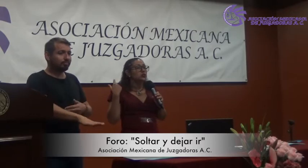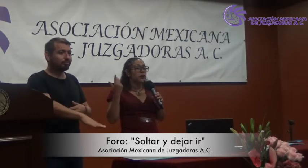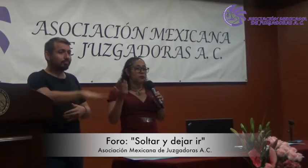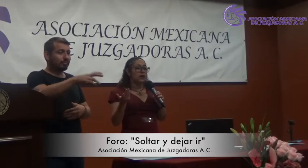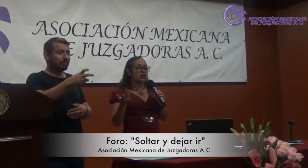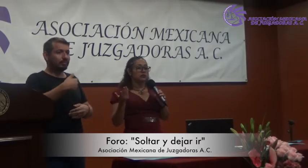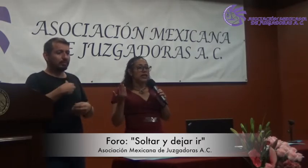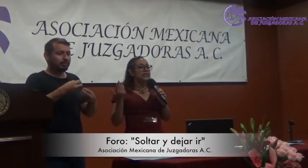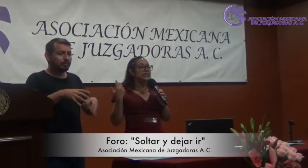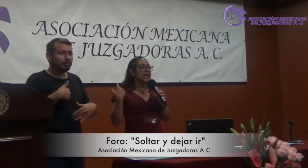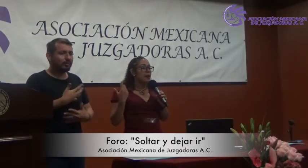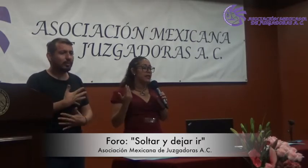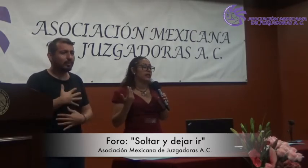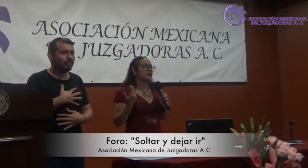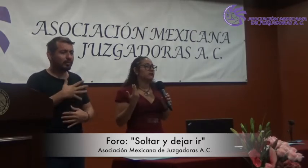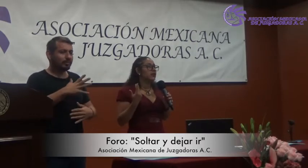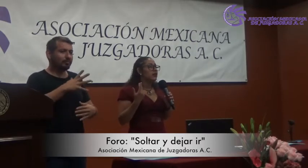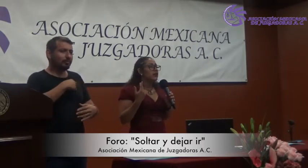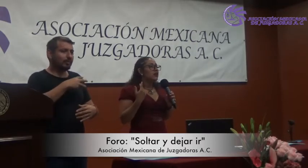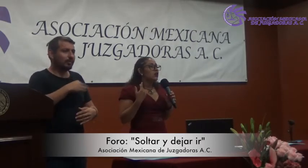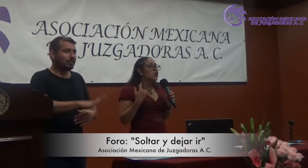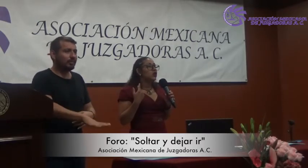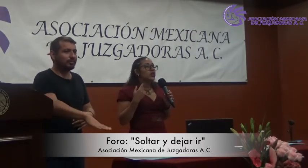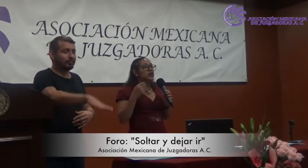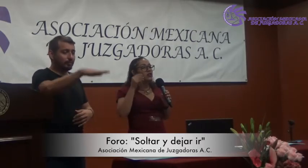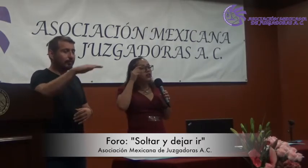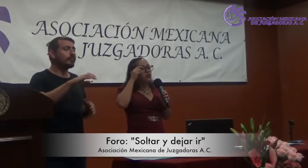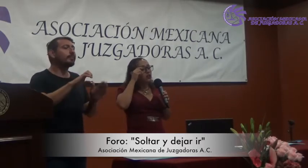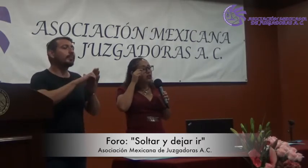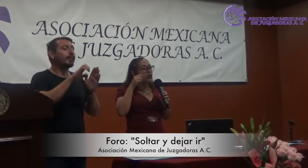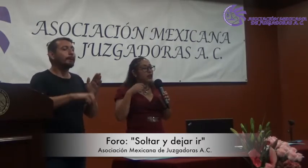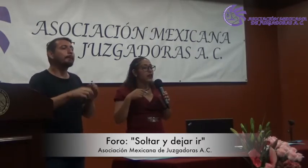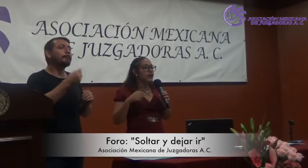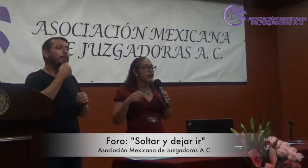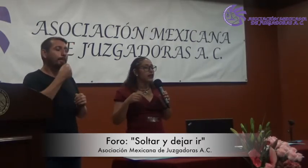Aún en los primeros meses de la vida, un niño